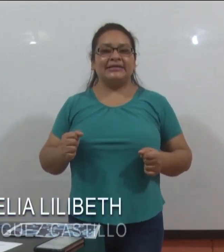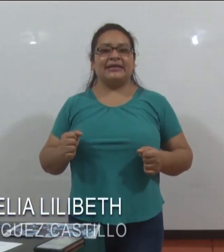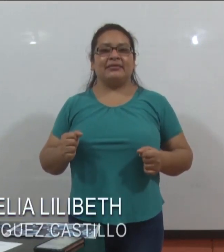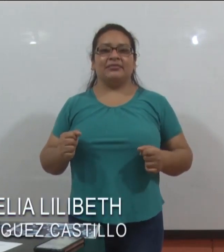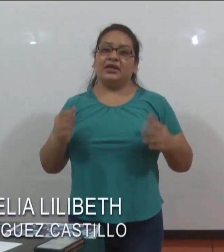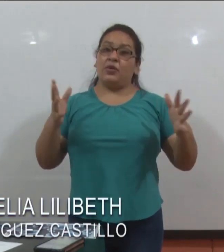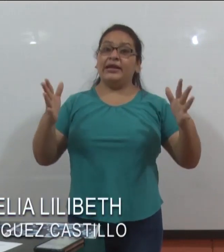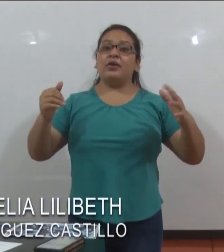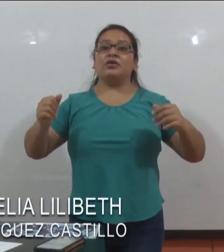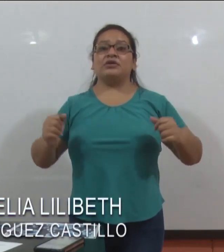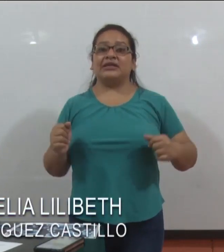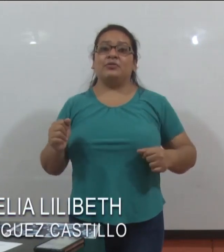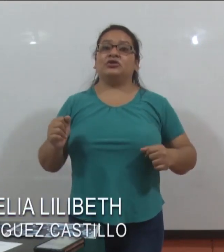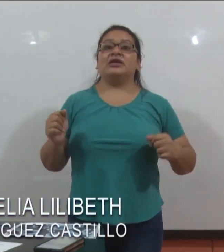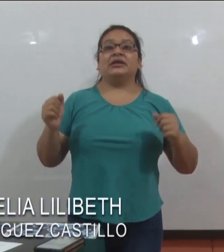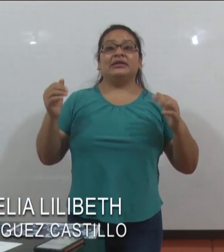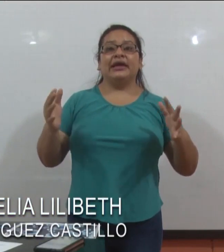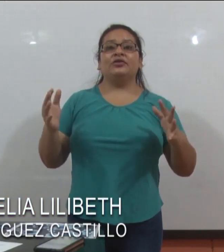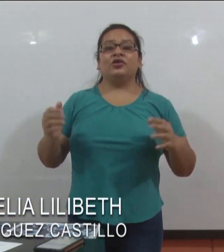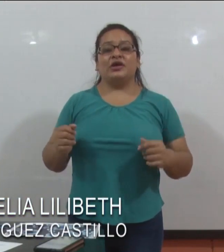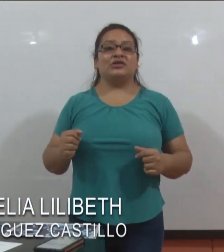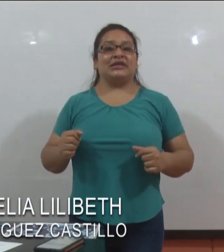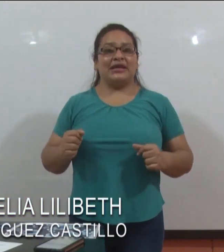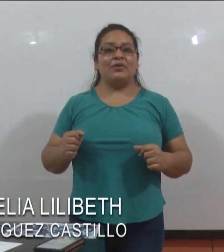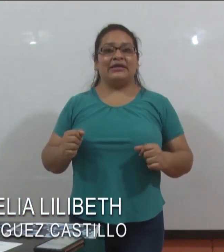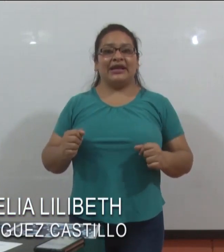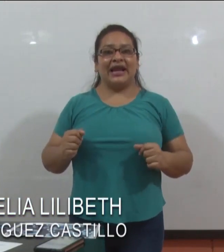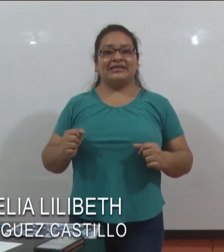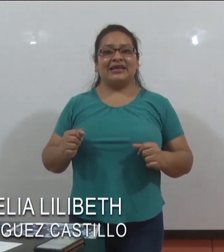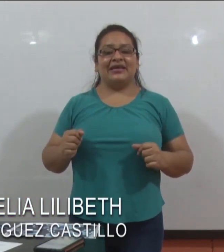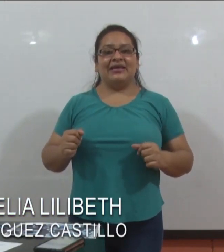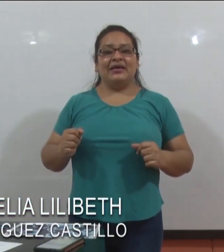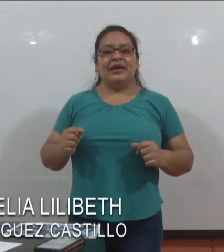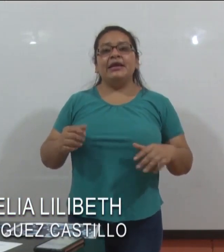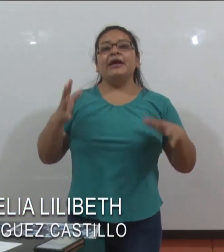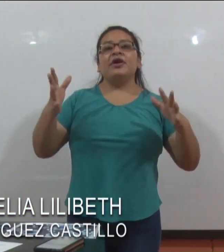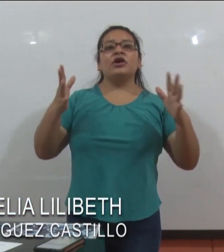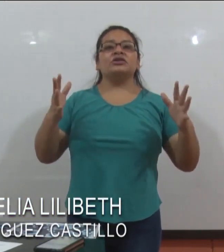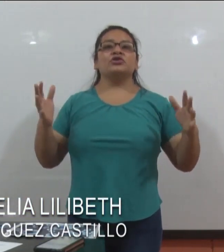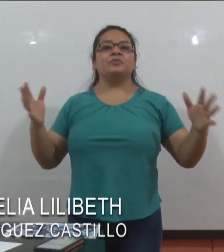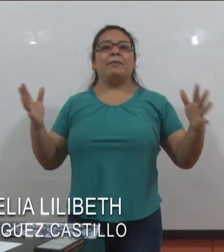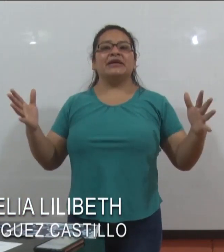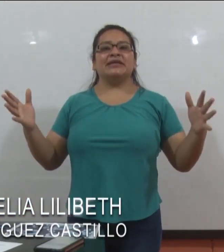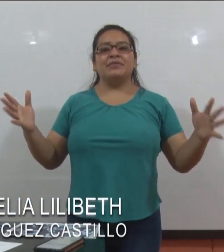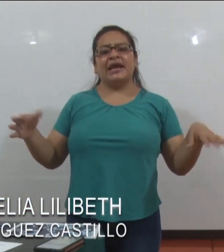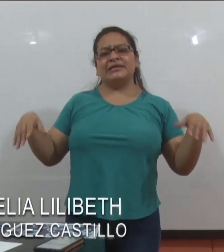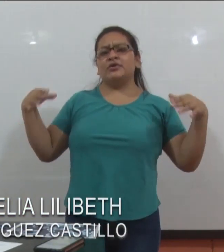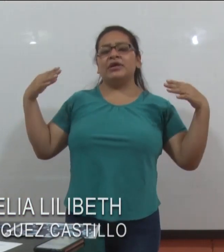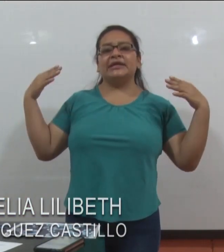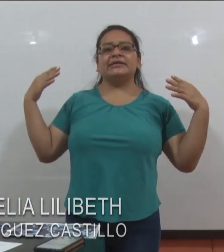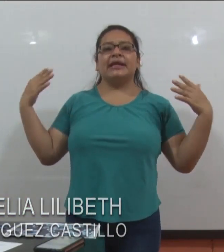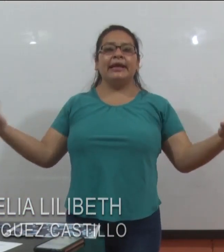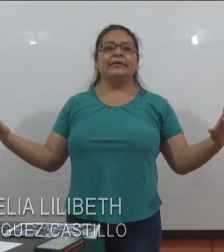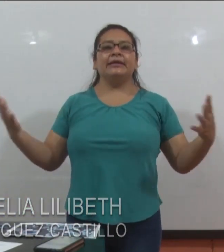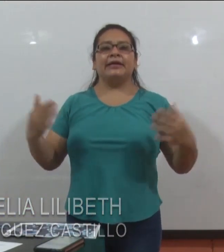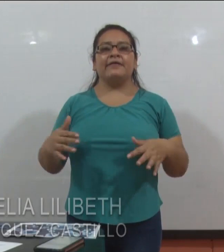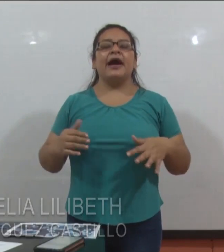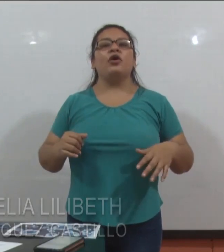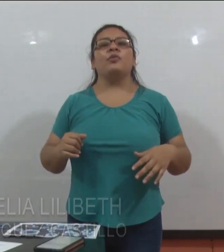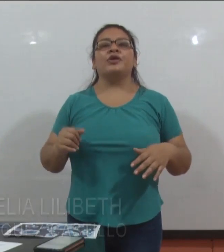casa, igual que cuando estamos dentro de nuestras aulas de clase. Y ya veo que sus papás también hacen un excelente trabajo, porque